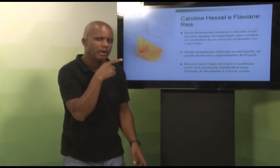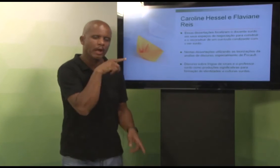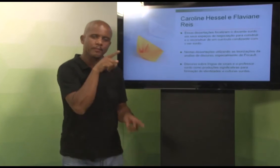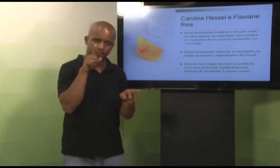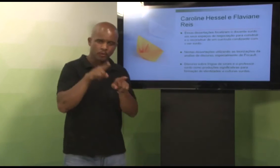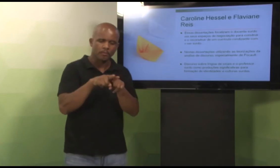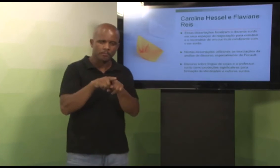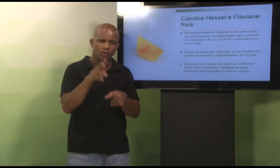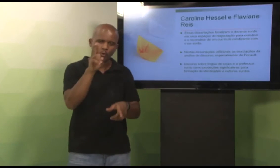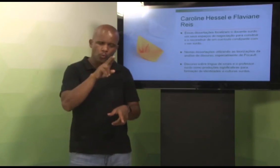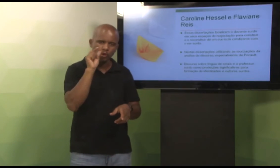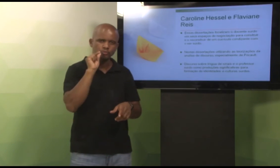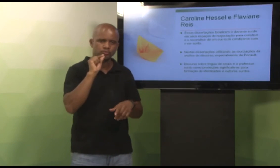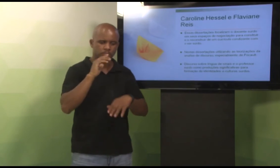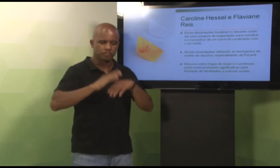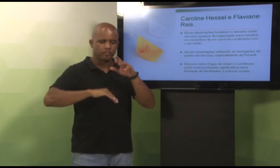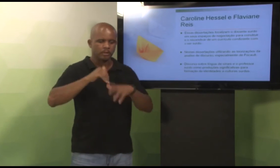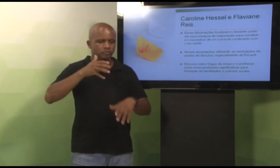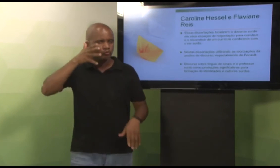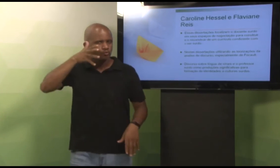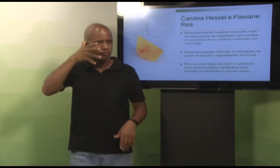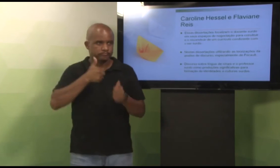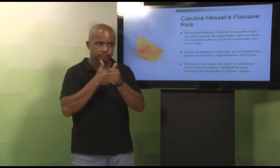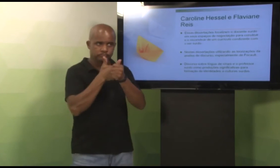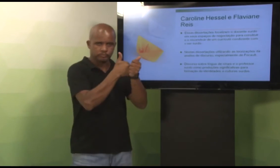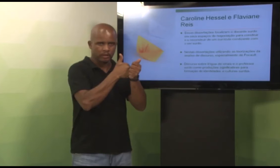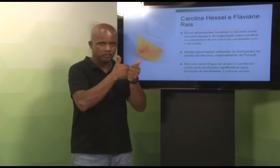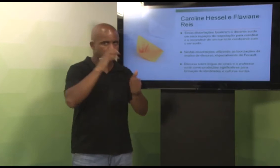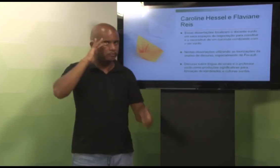por meio de pesquisas, entrevistas com surdos,